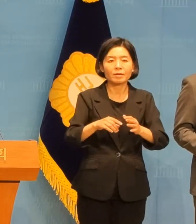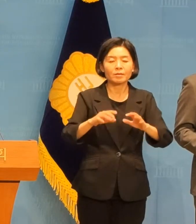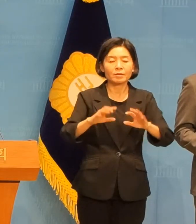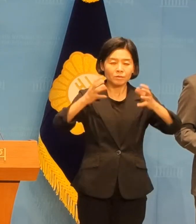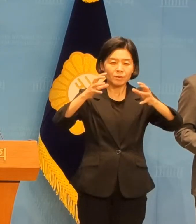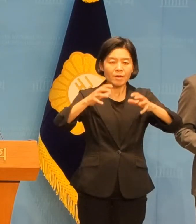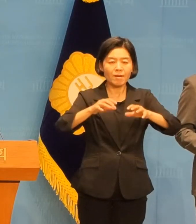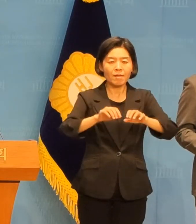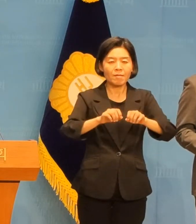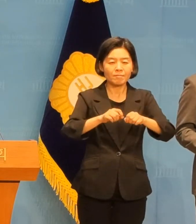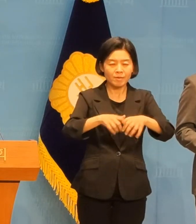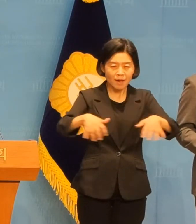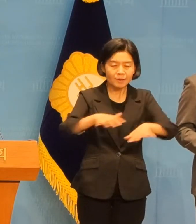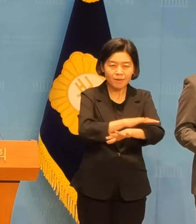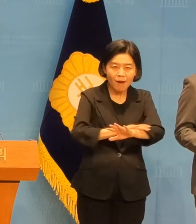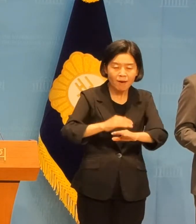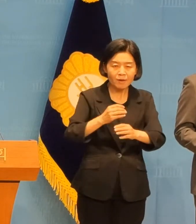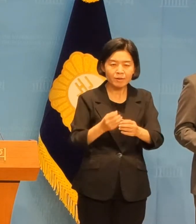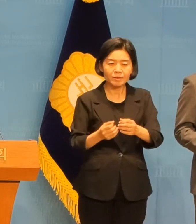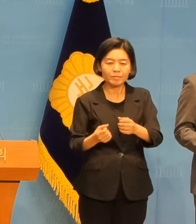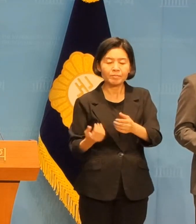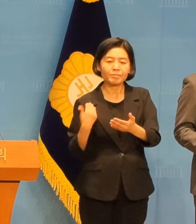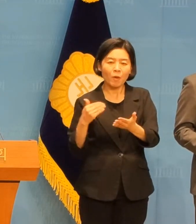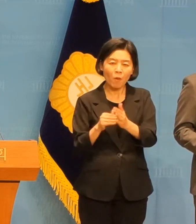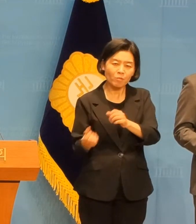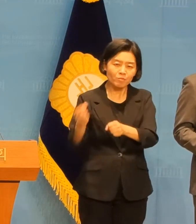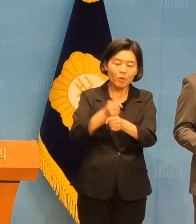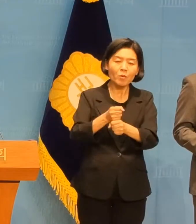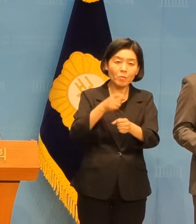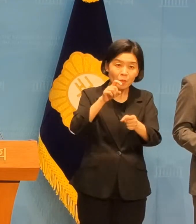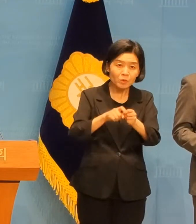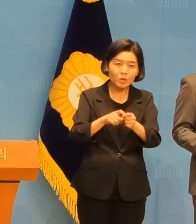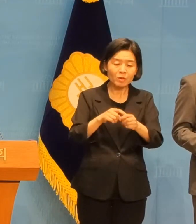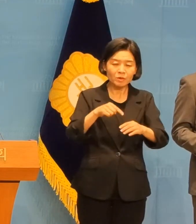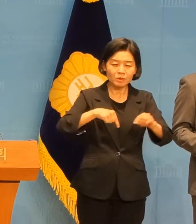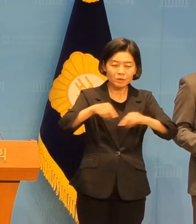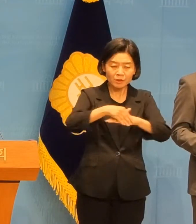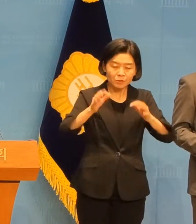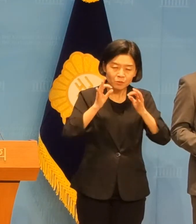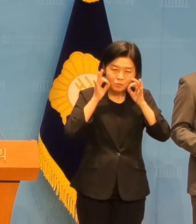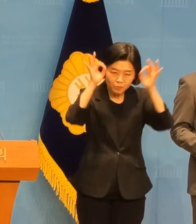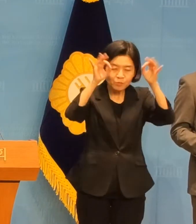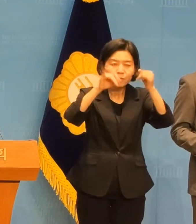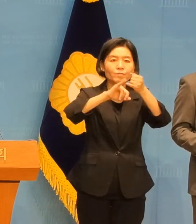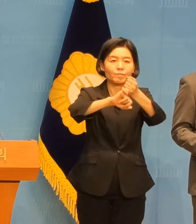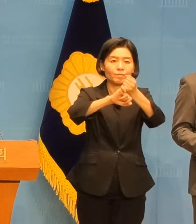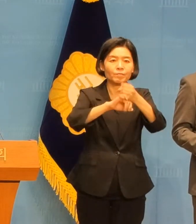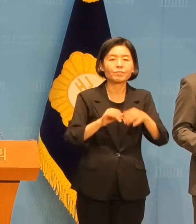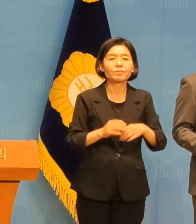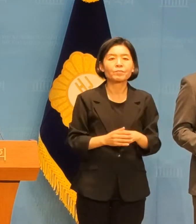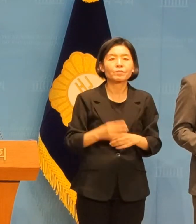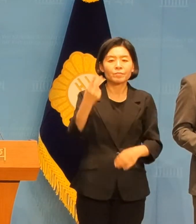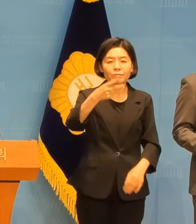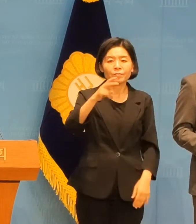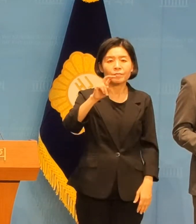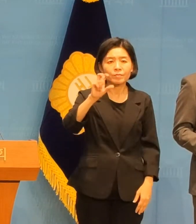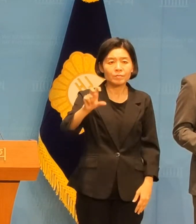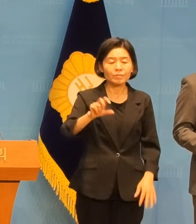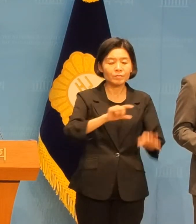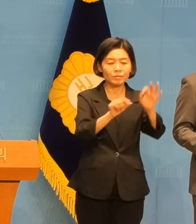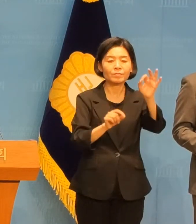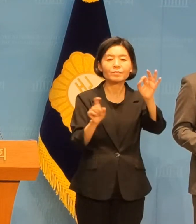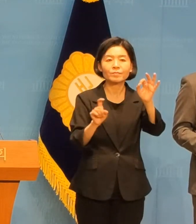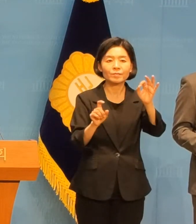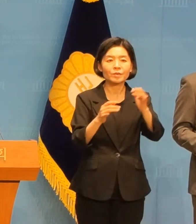신경망으로 복원될 때까지 모든 정책적 노력을 다하겠습니다. 2025년 10월 10일